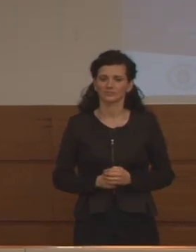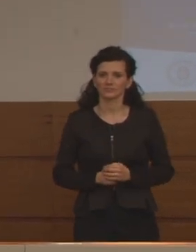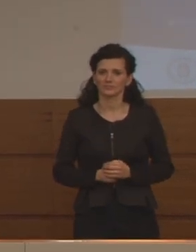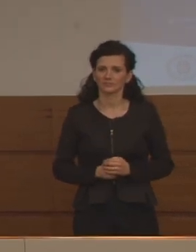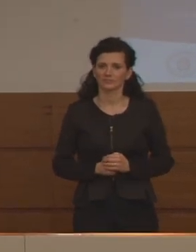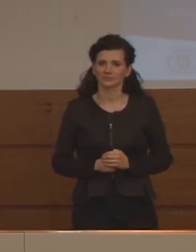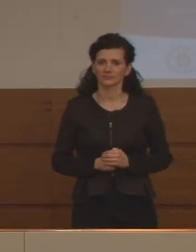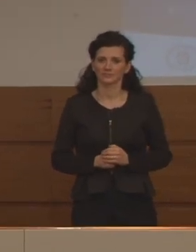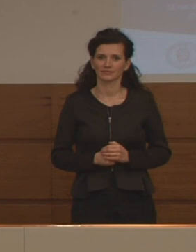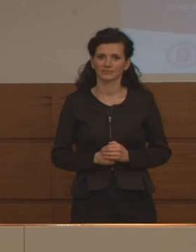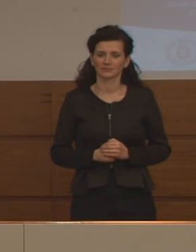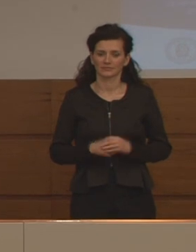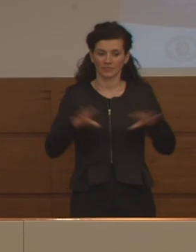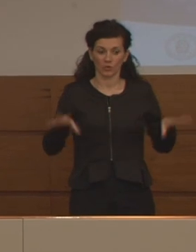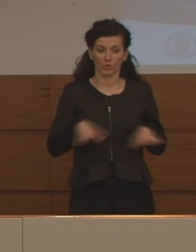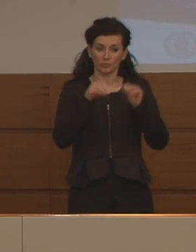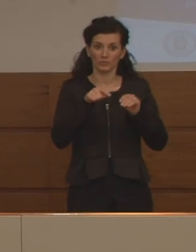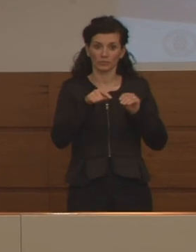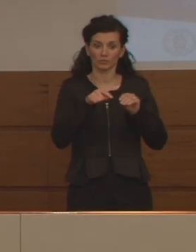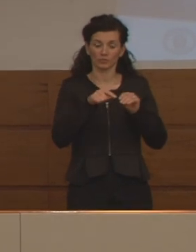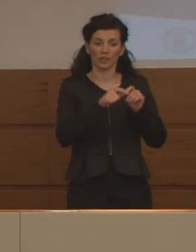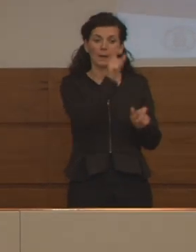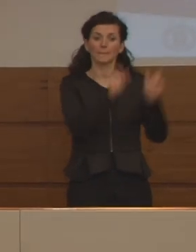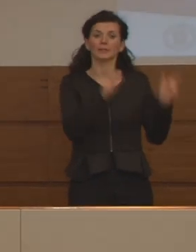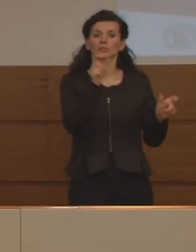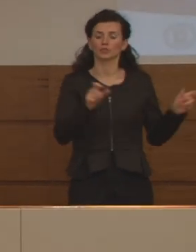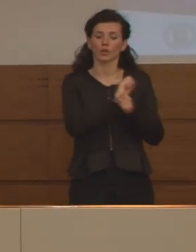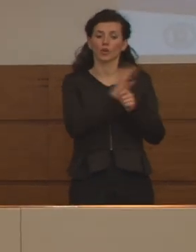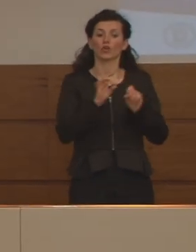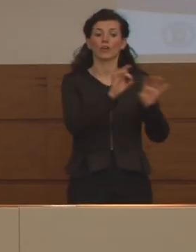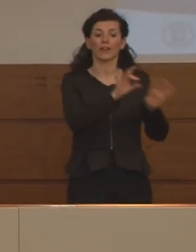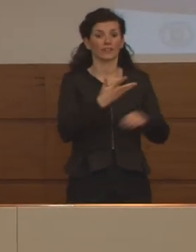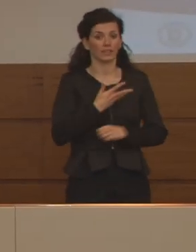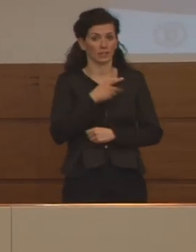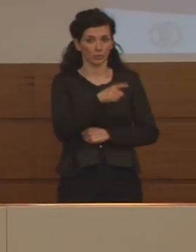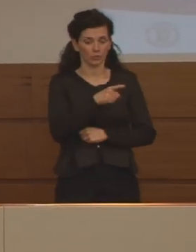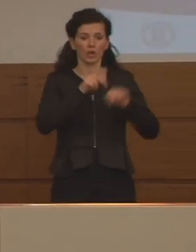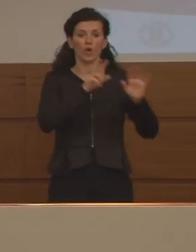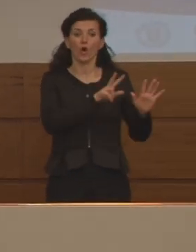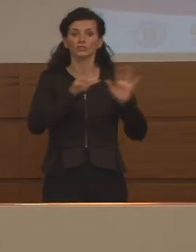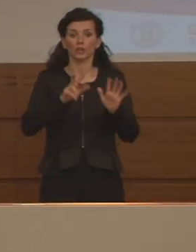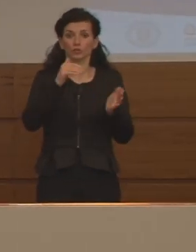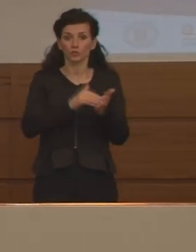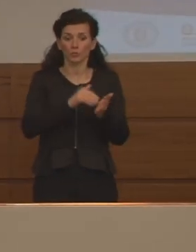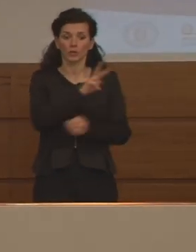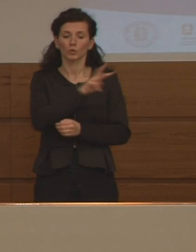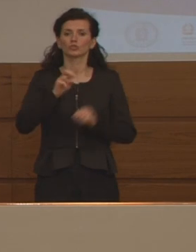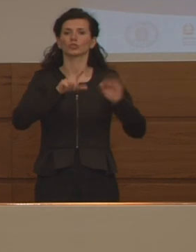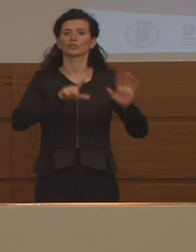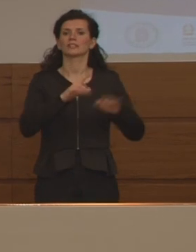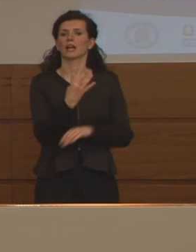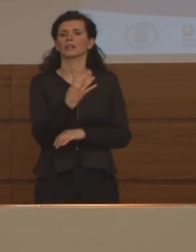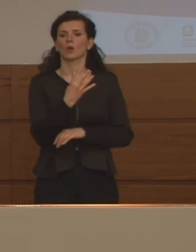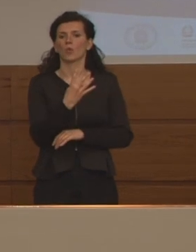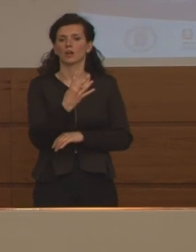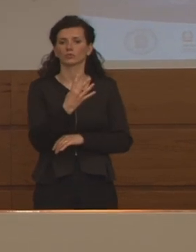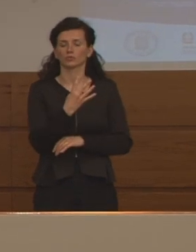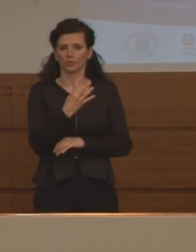del totale delle persone attualmente positive e di 88.000 274